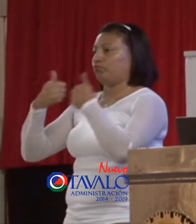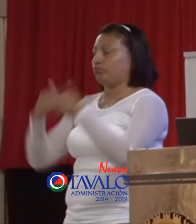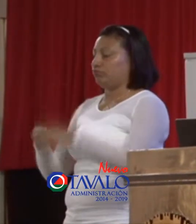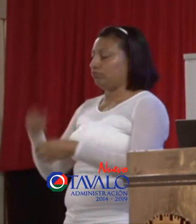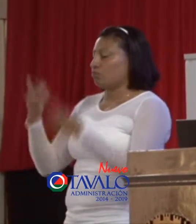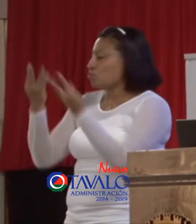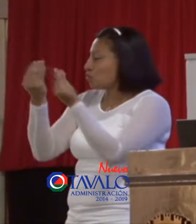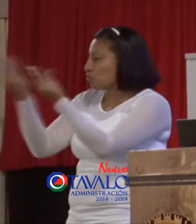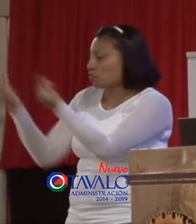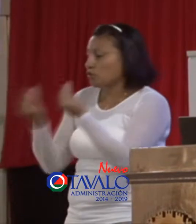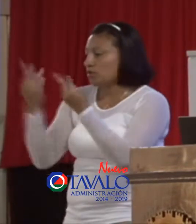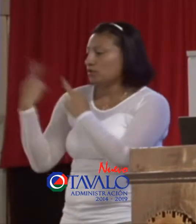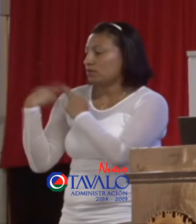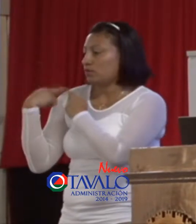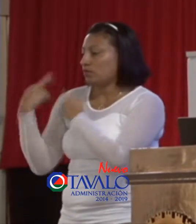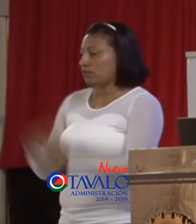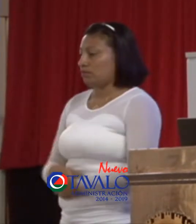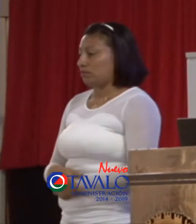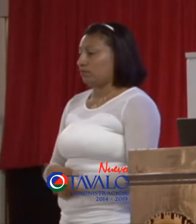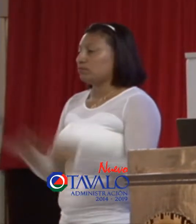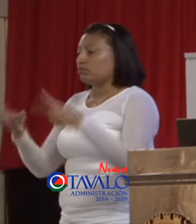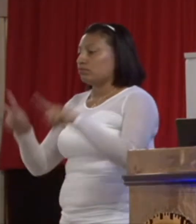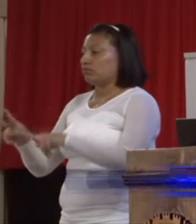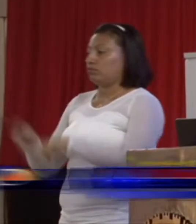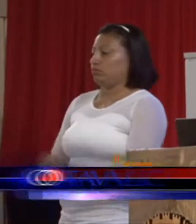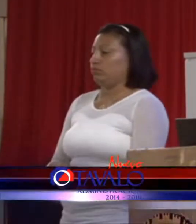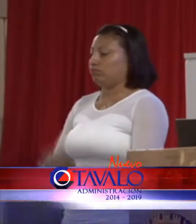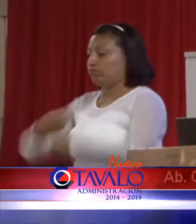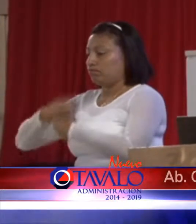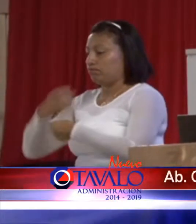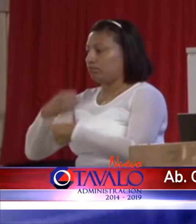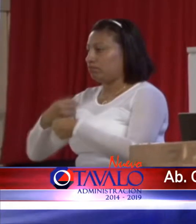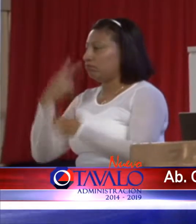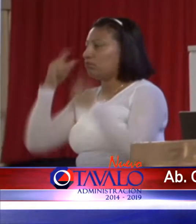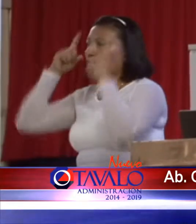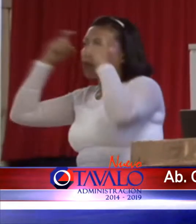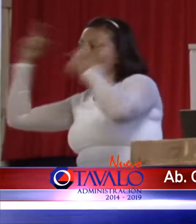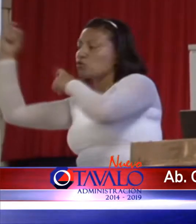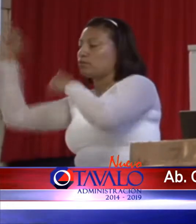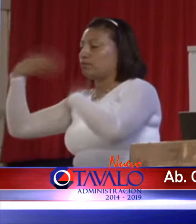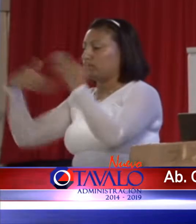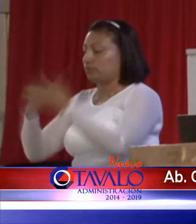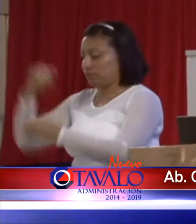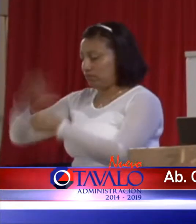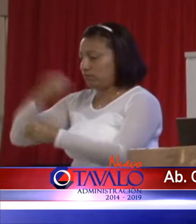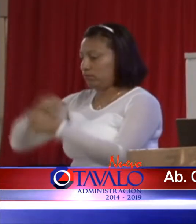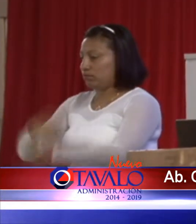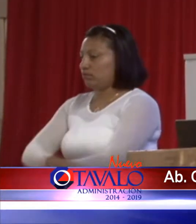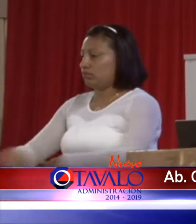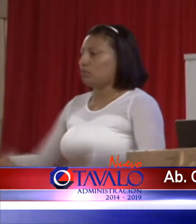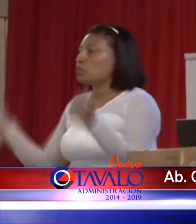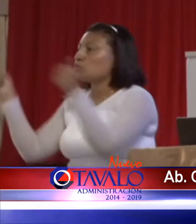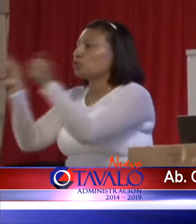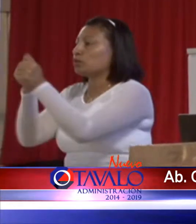mucha responsabilidad. Para cumplir los sueños del pueblo tabaleño, trabajando junto a